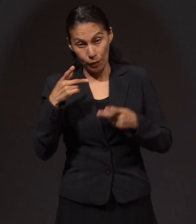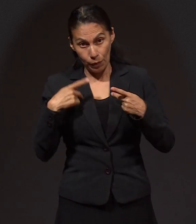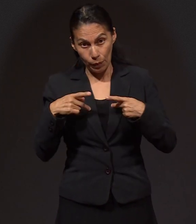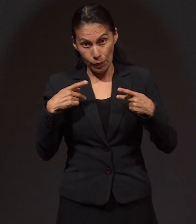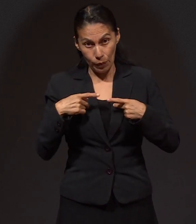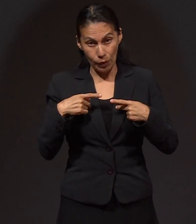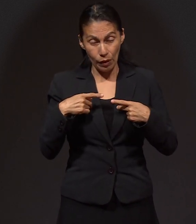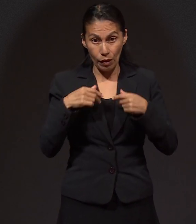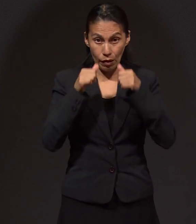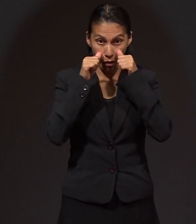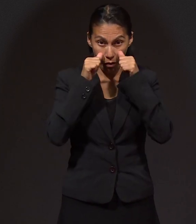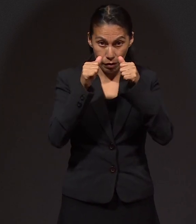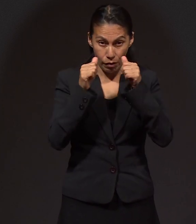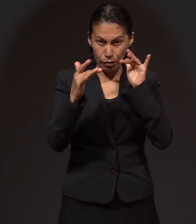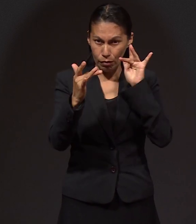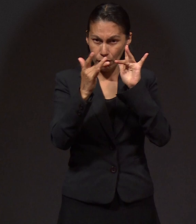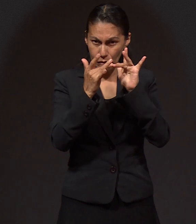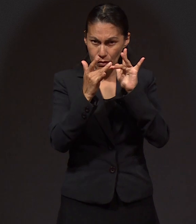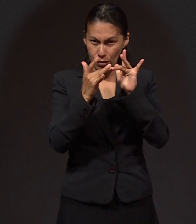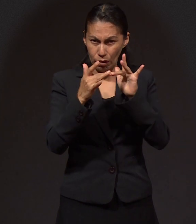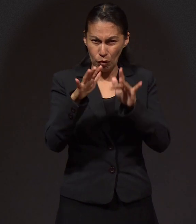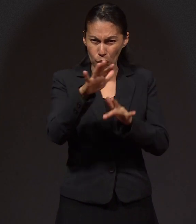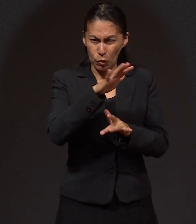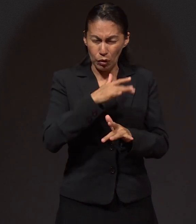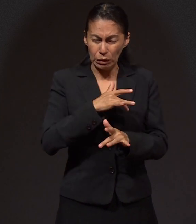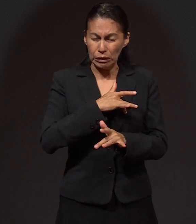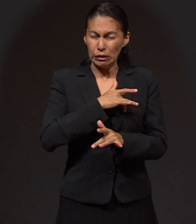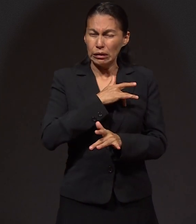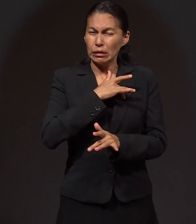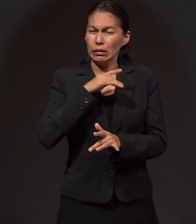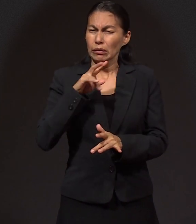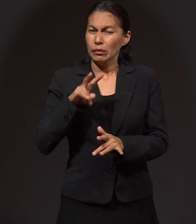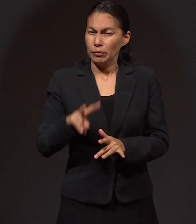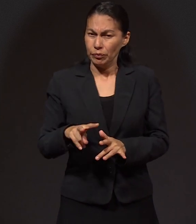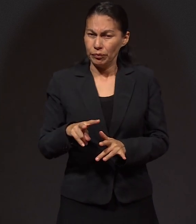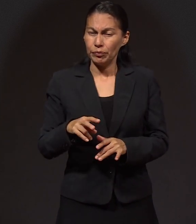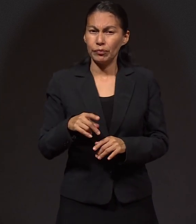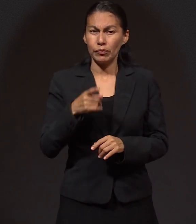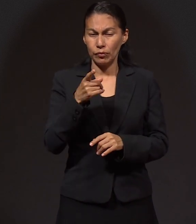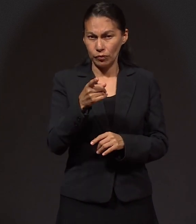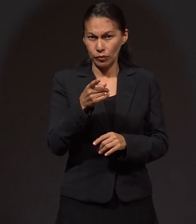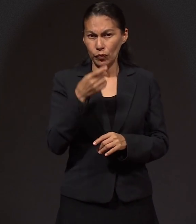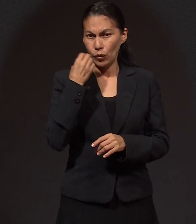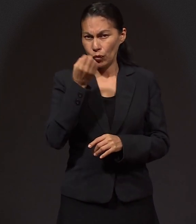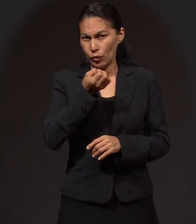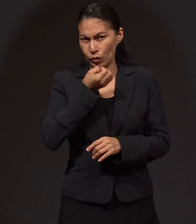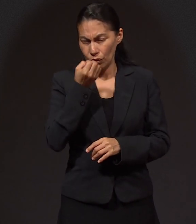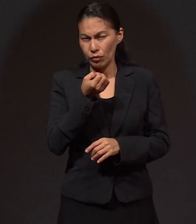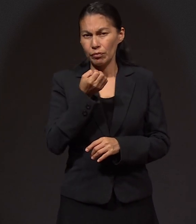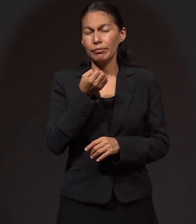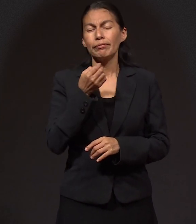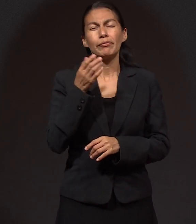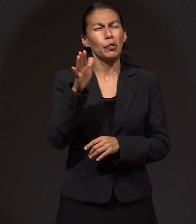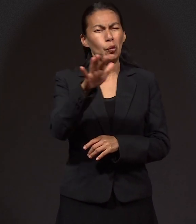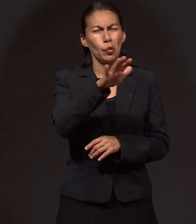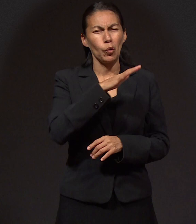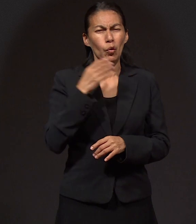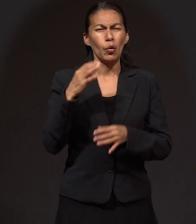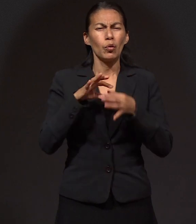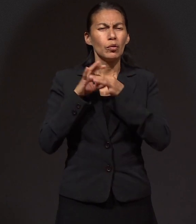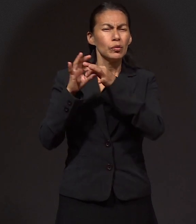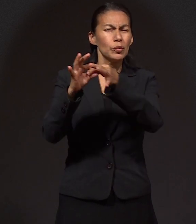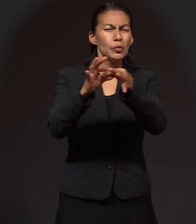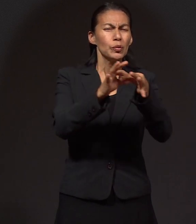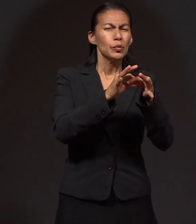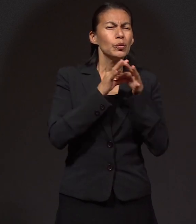Lilia, todos los que estamos escuchando este programa y que son sensibles a este